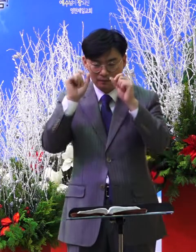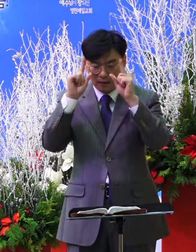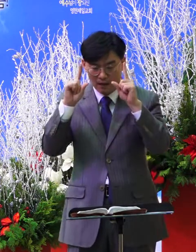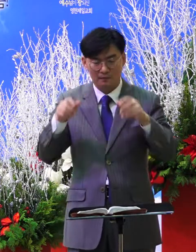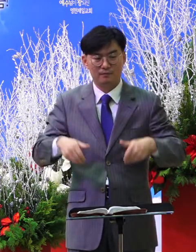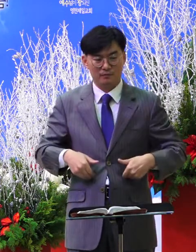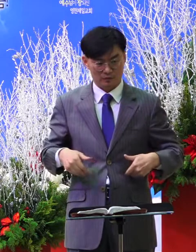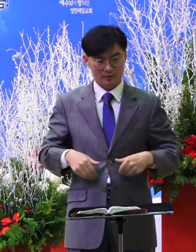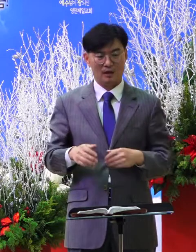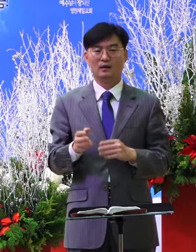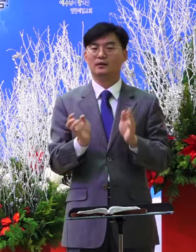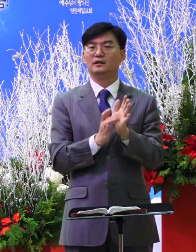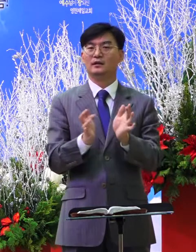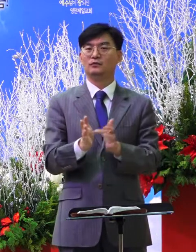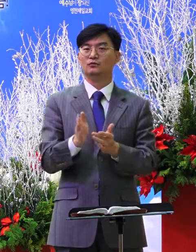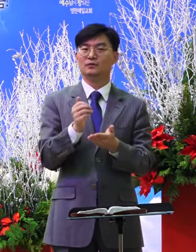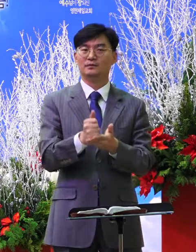말씀입니다.